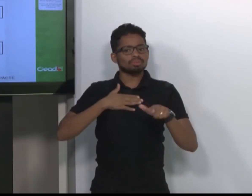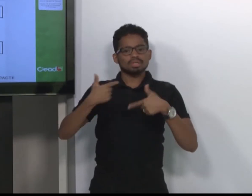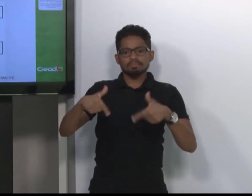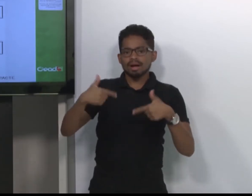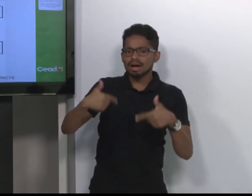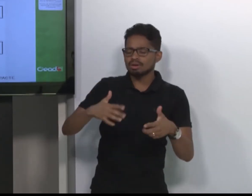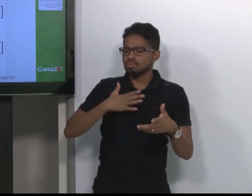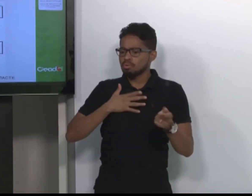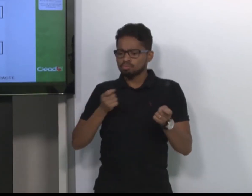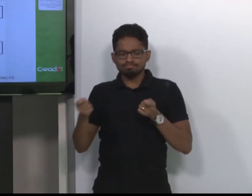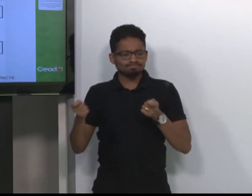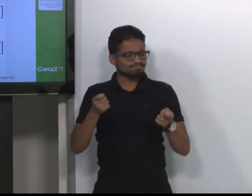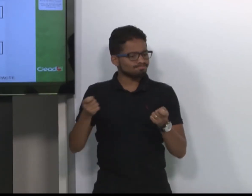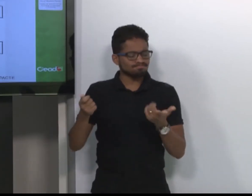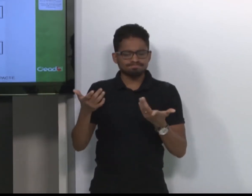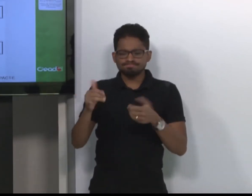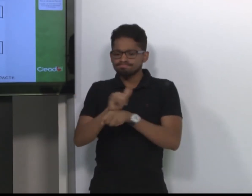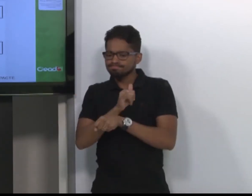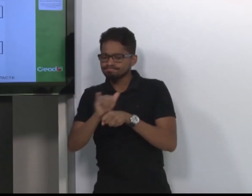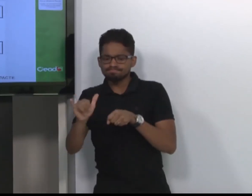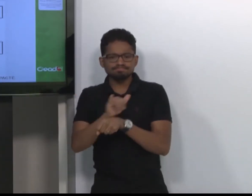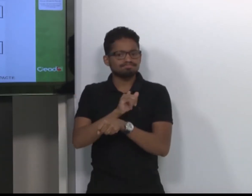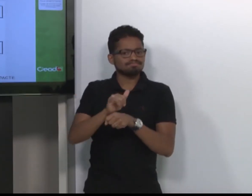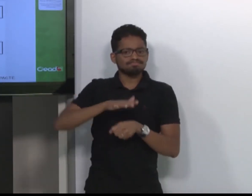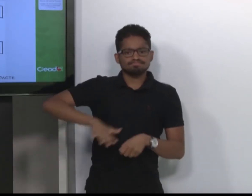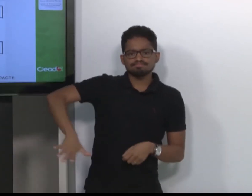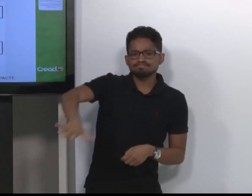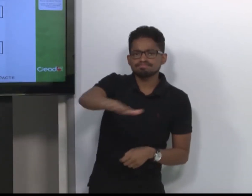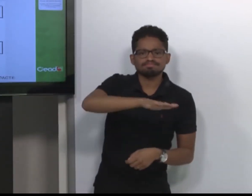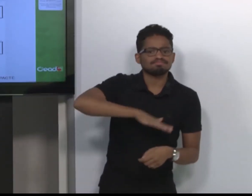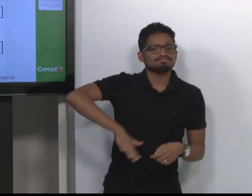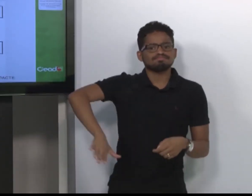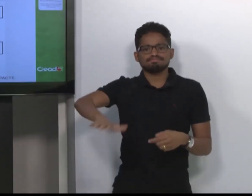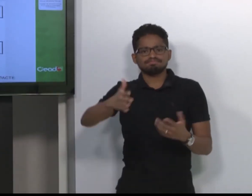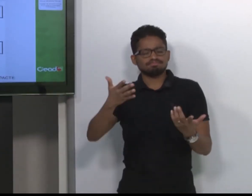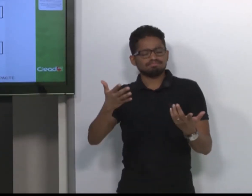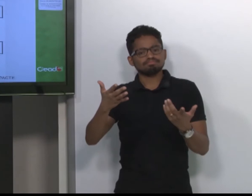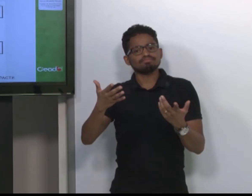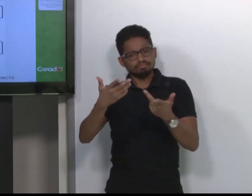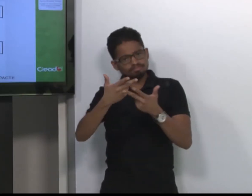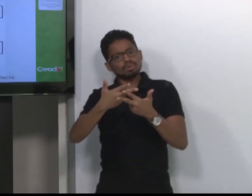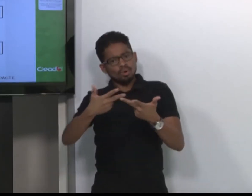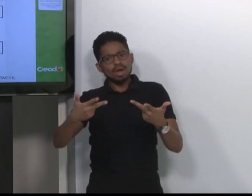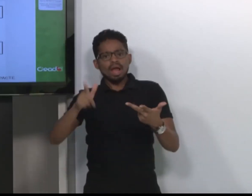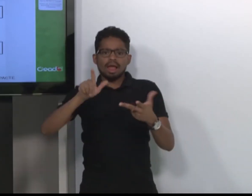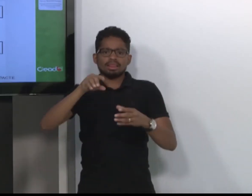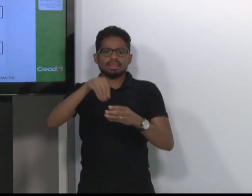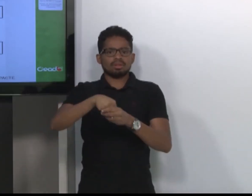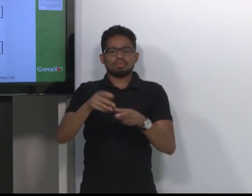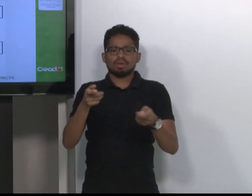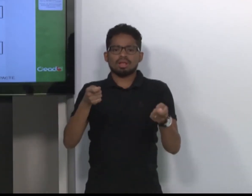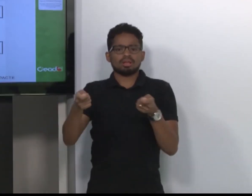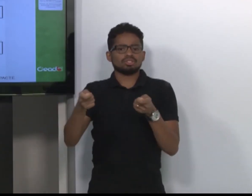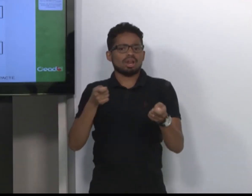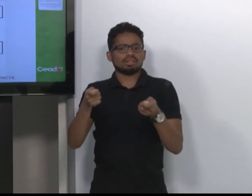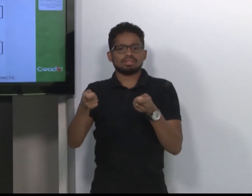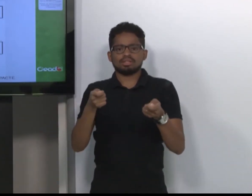Eu preciso administrar as estratégias no desenvolvimento desse trabalho.